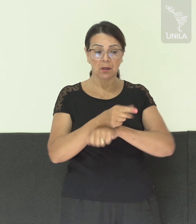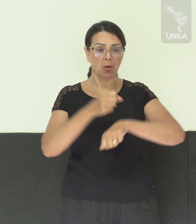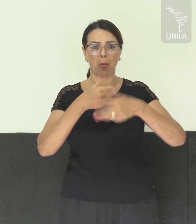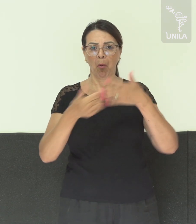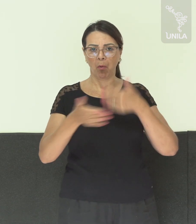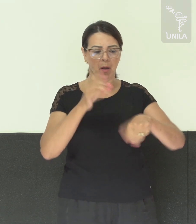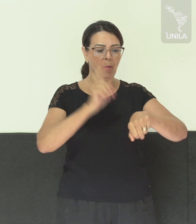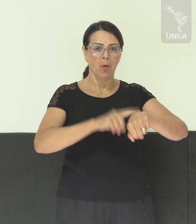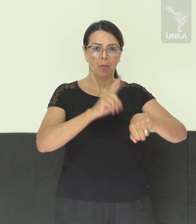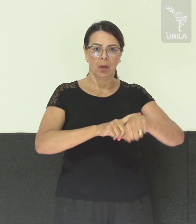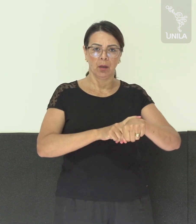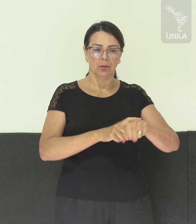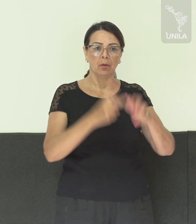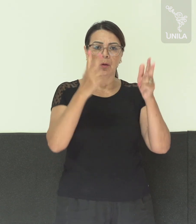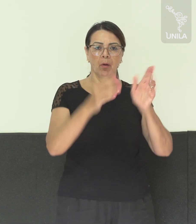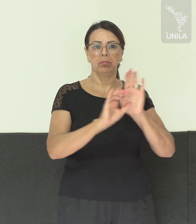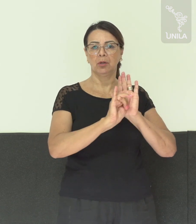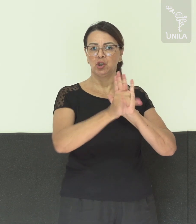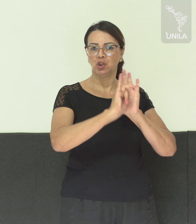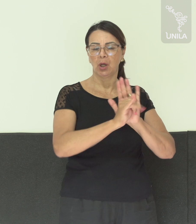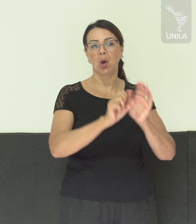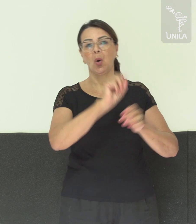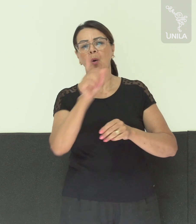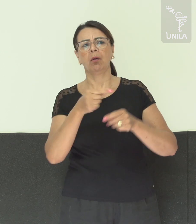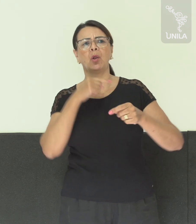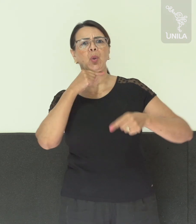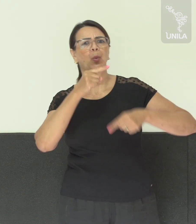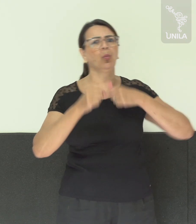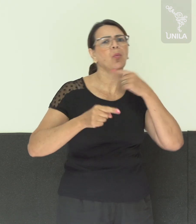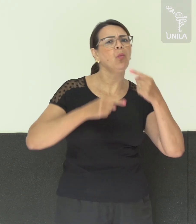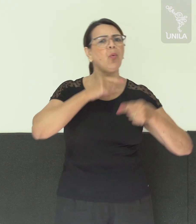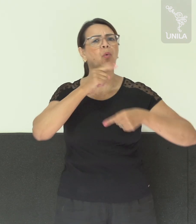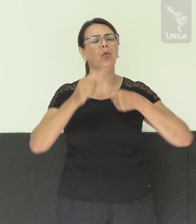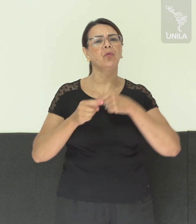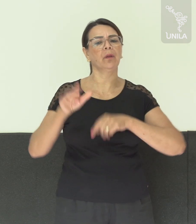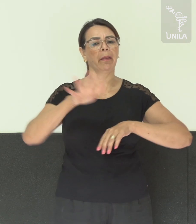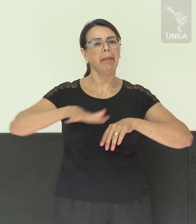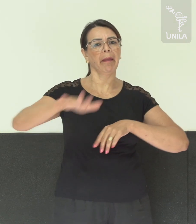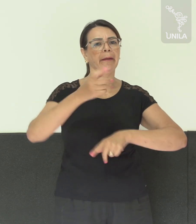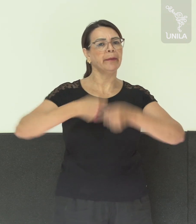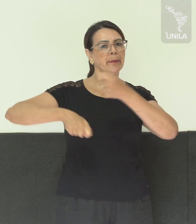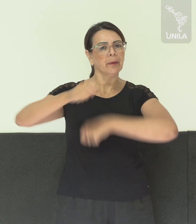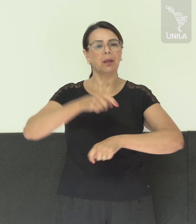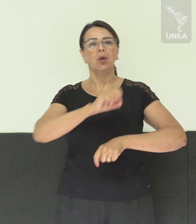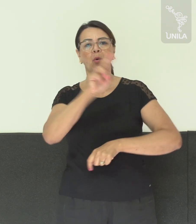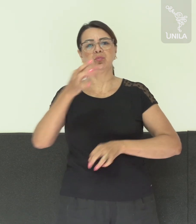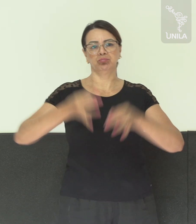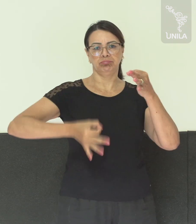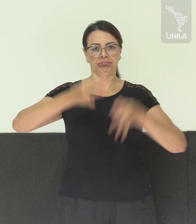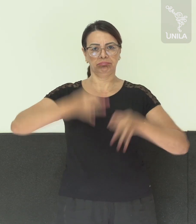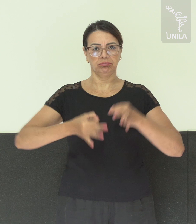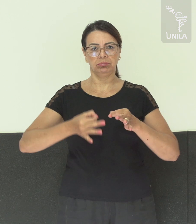fins previstos no edital, ou para eventuais questionamentos administrativos e judiciais,